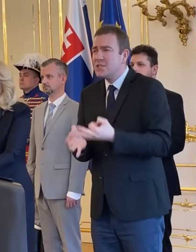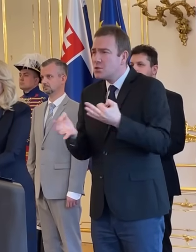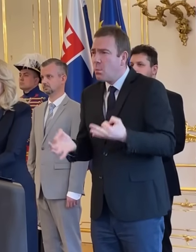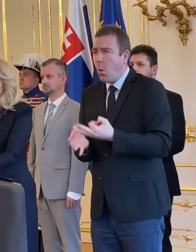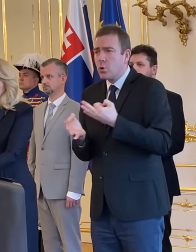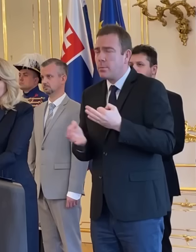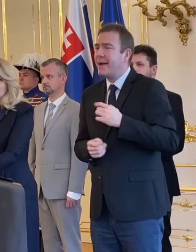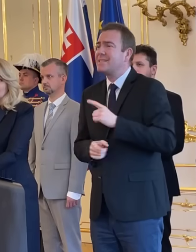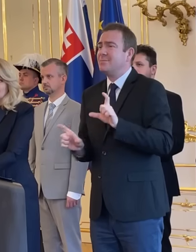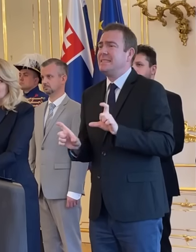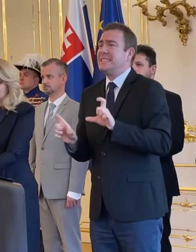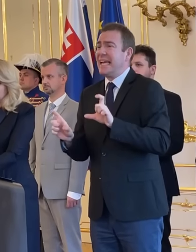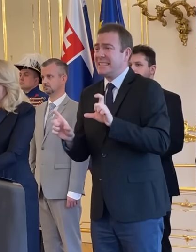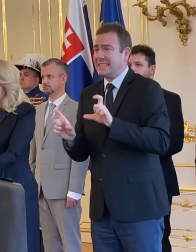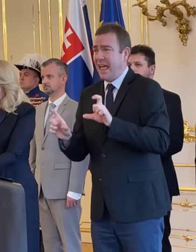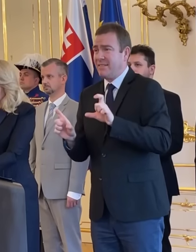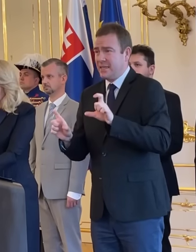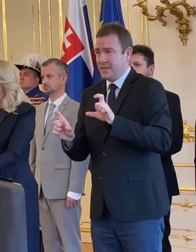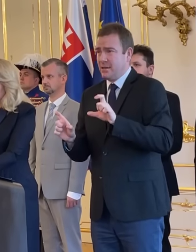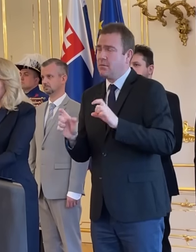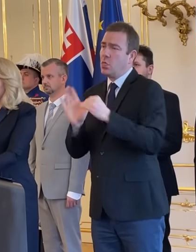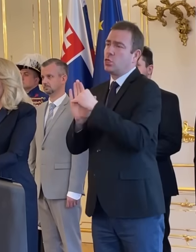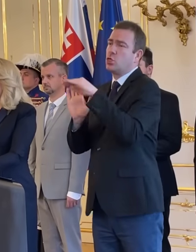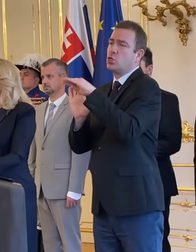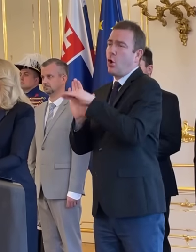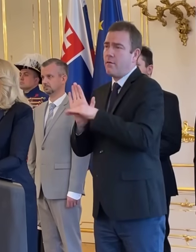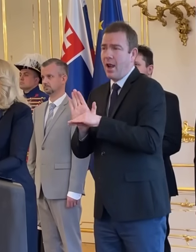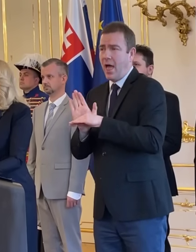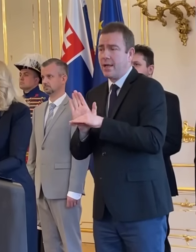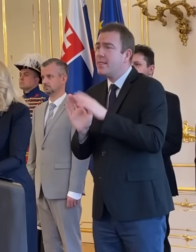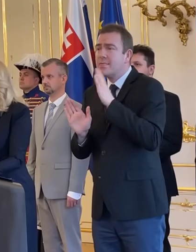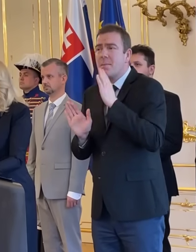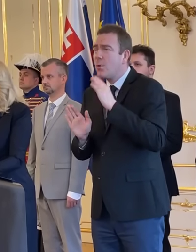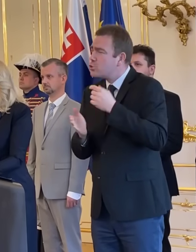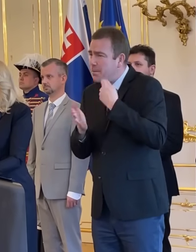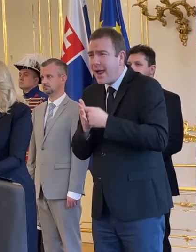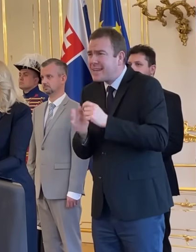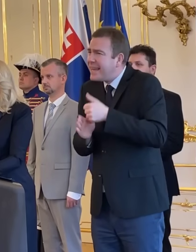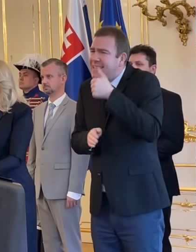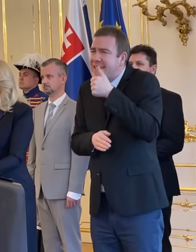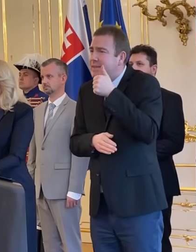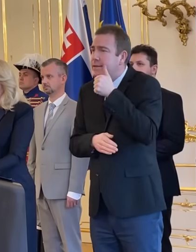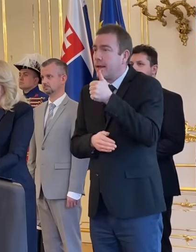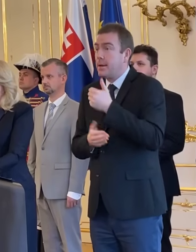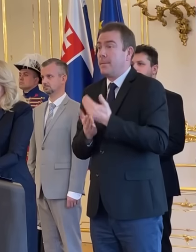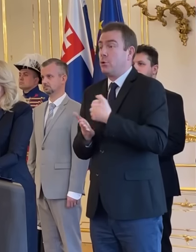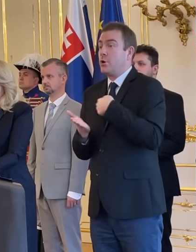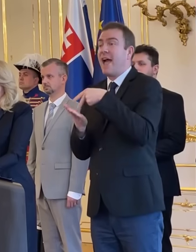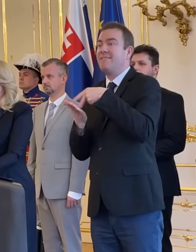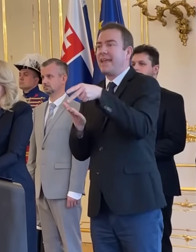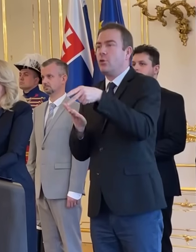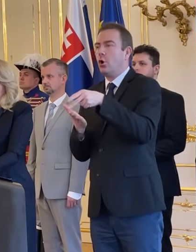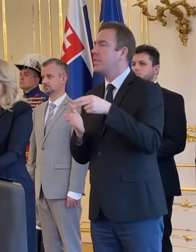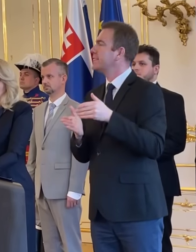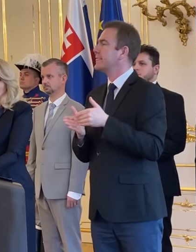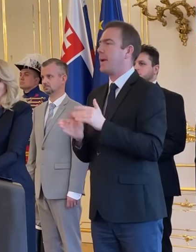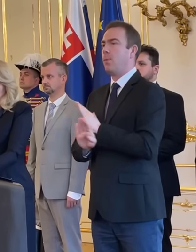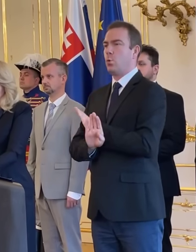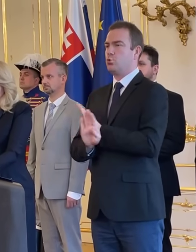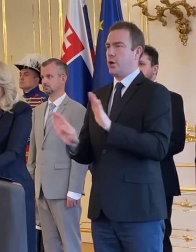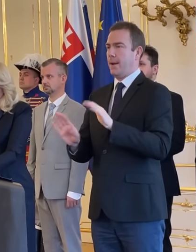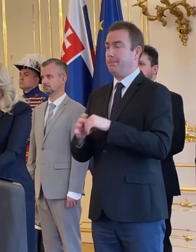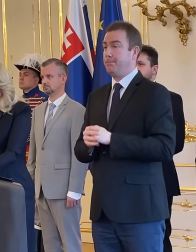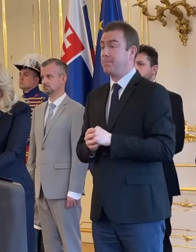účinky novely ani na jeden deň. Neuplatňujem si teda právo veta. Národná rada a